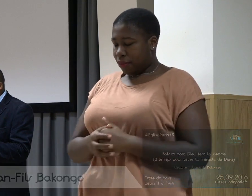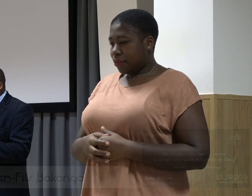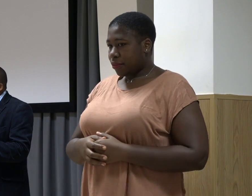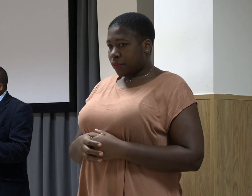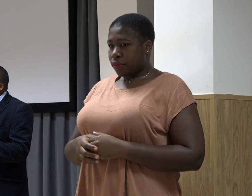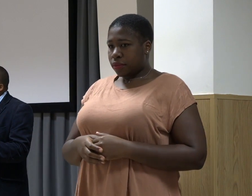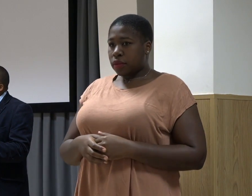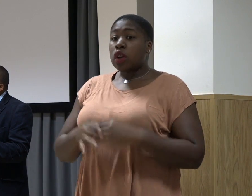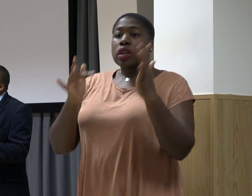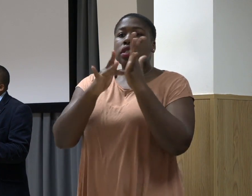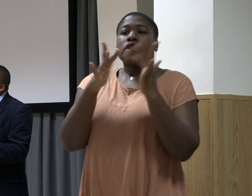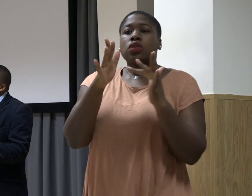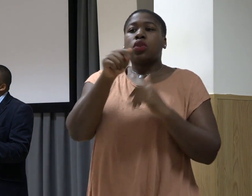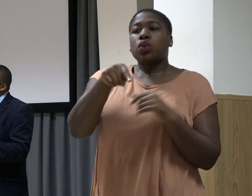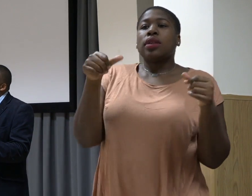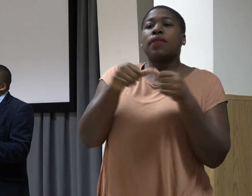Que fait Jésus?